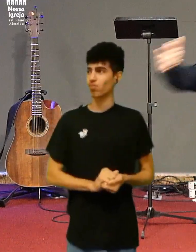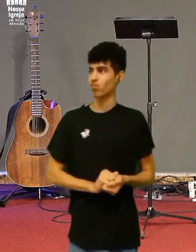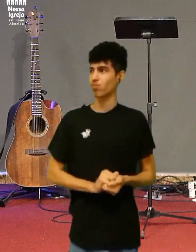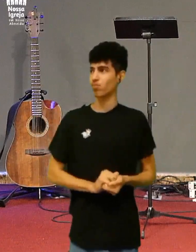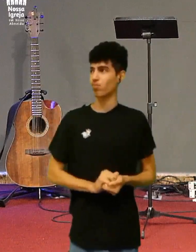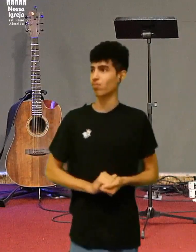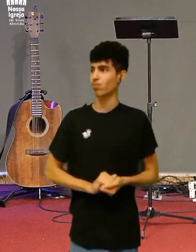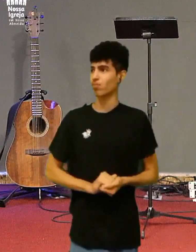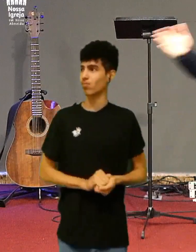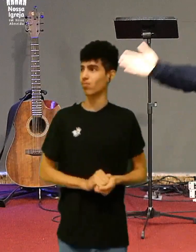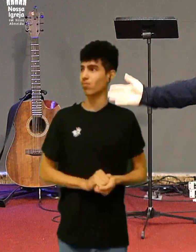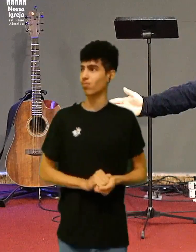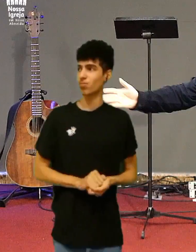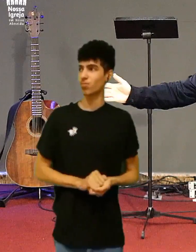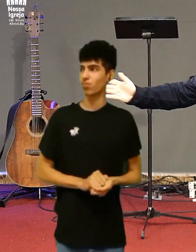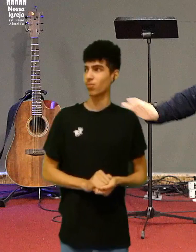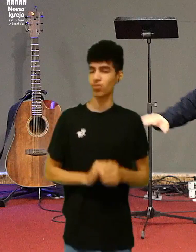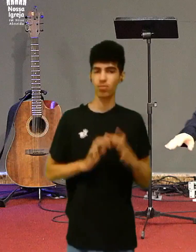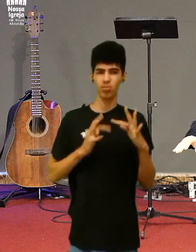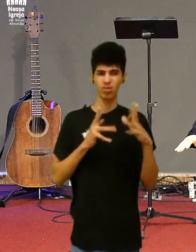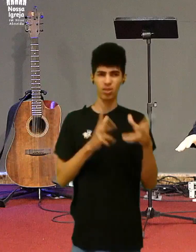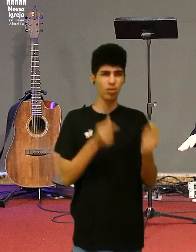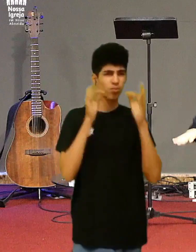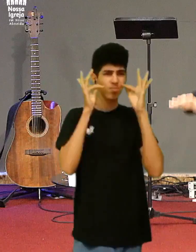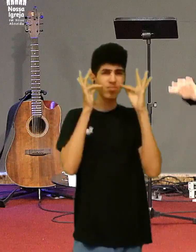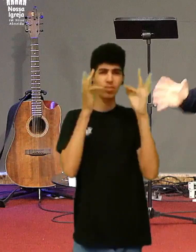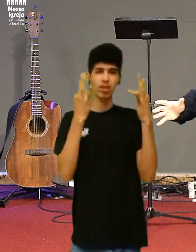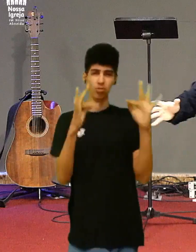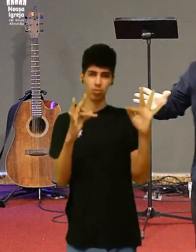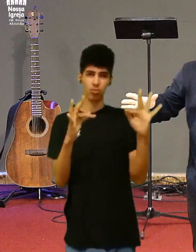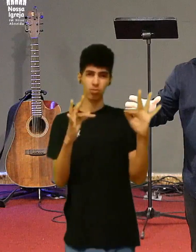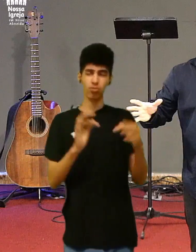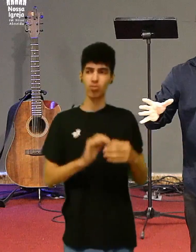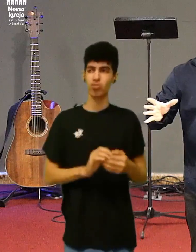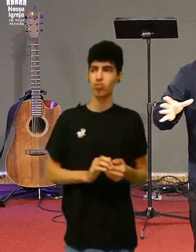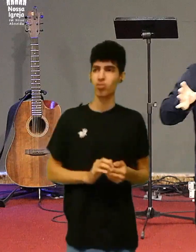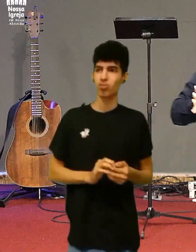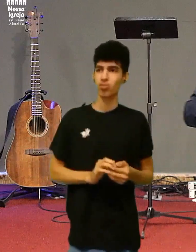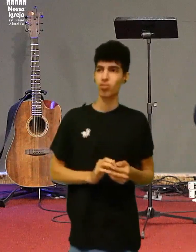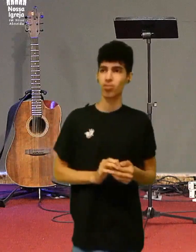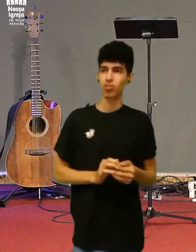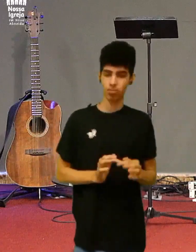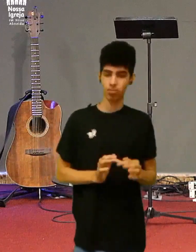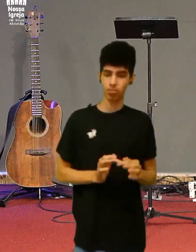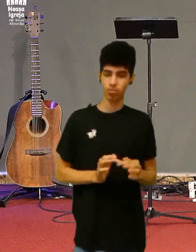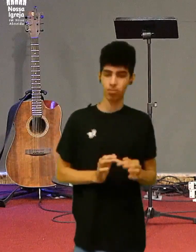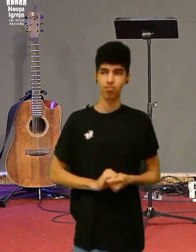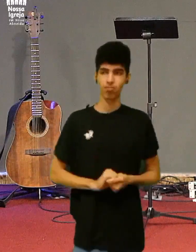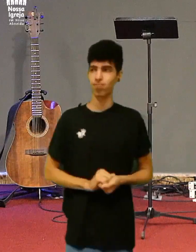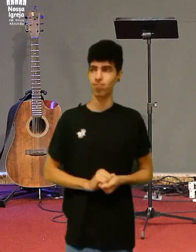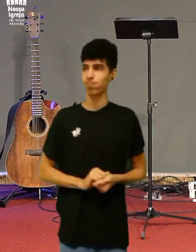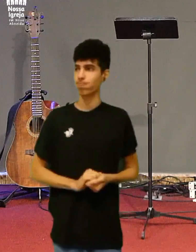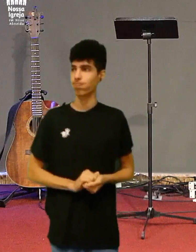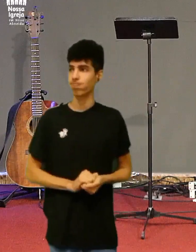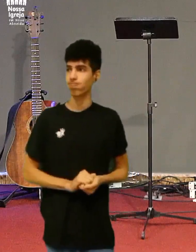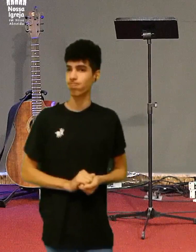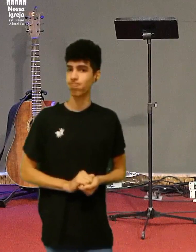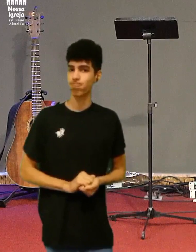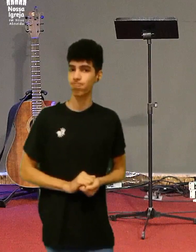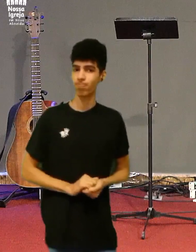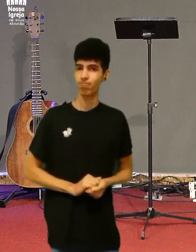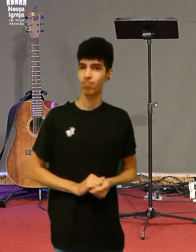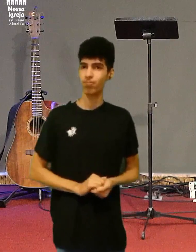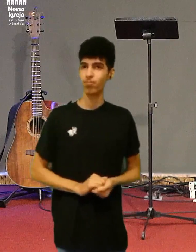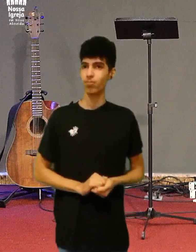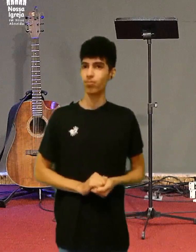é testemunho de avivamento para vocês, mas eu queria chamar a atenção para esse modelo de uma geração